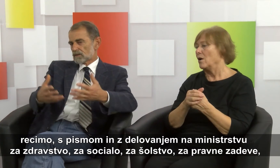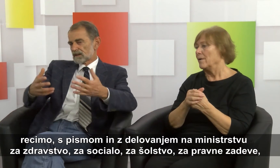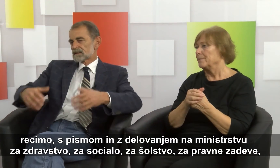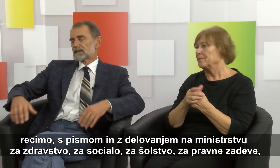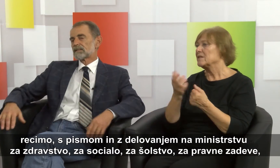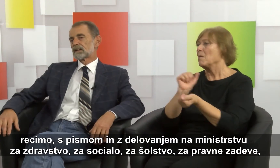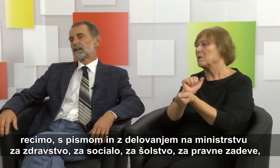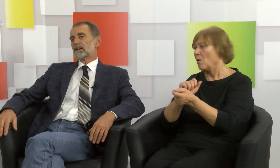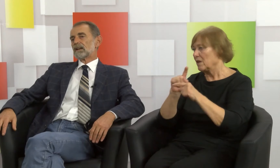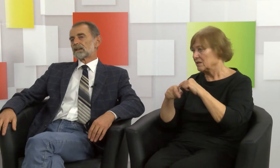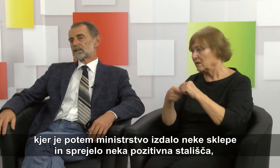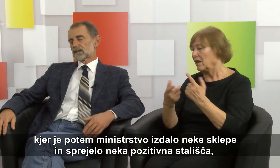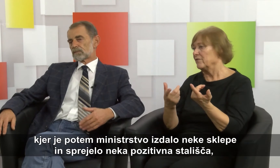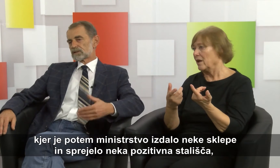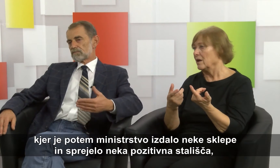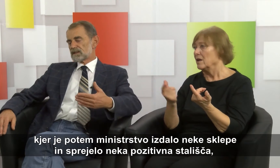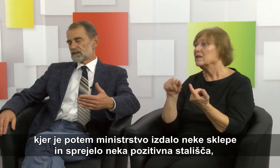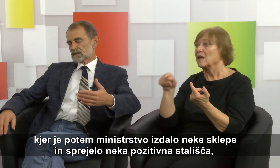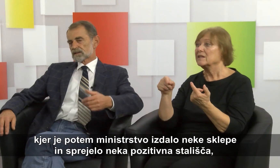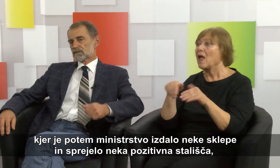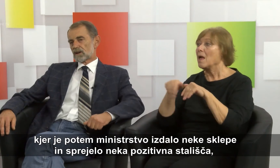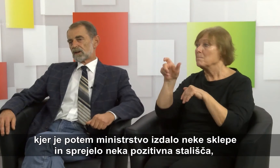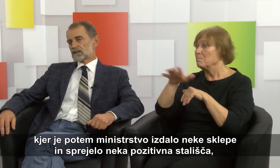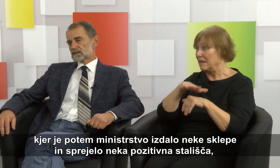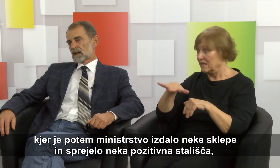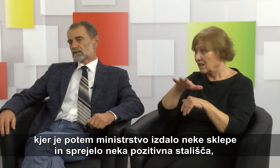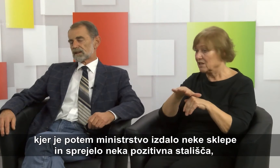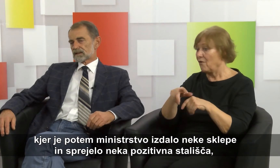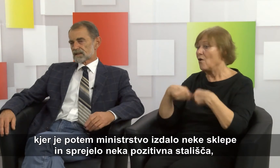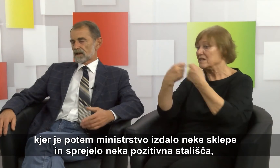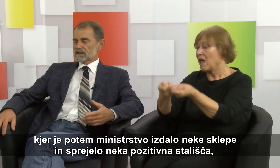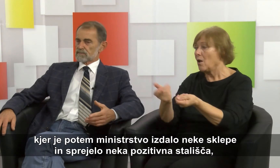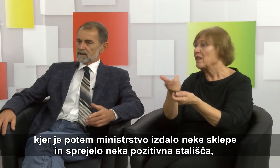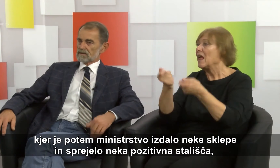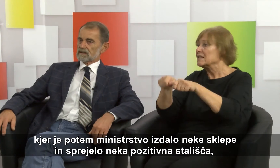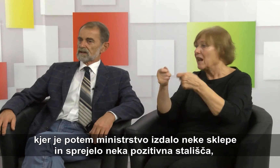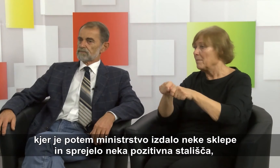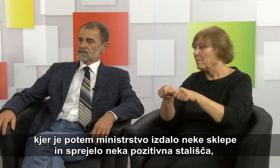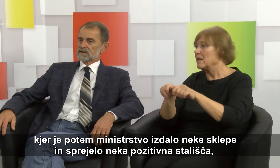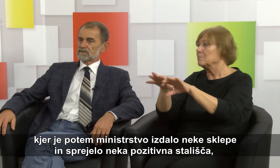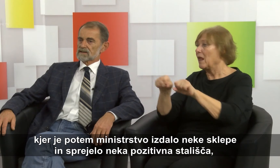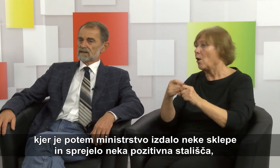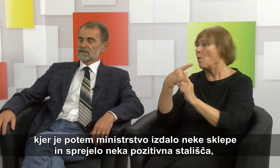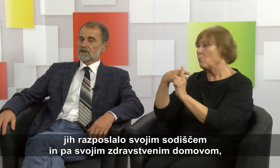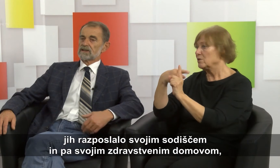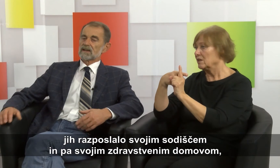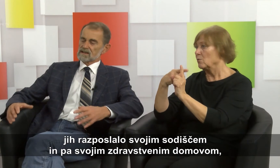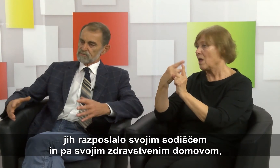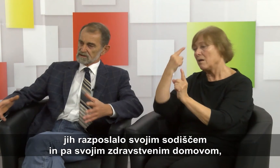pravne zadeve, kjer je potem ministrstvo izdalo neke sklepe, sprejelo neka pozitivna stališča, jih